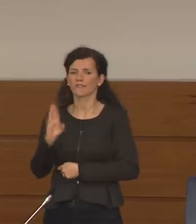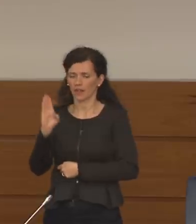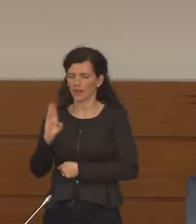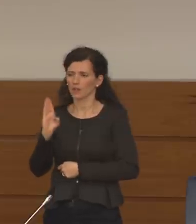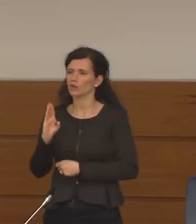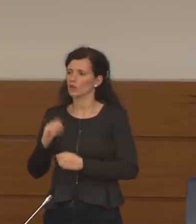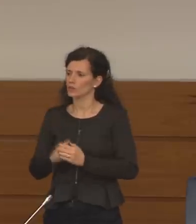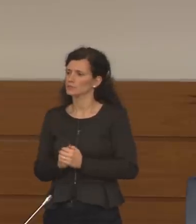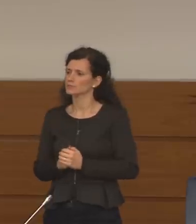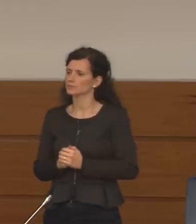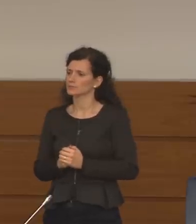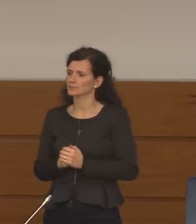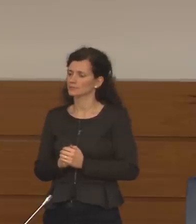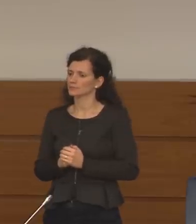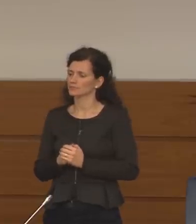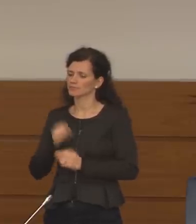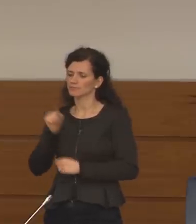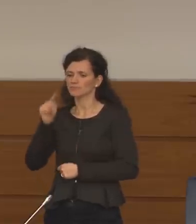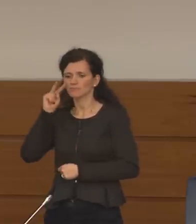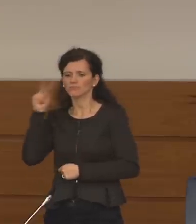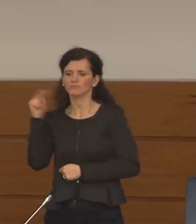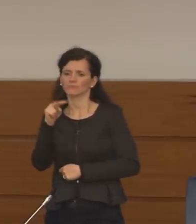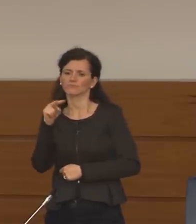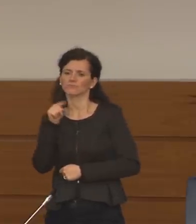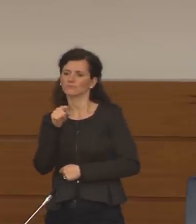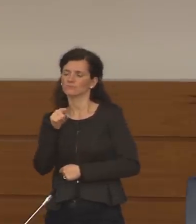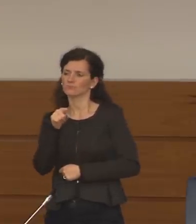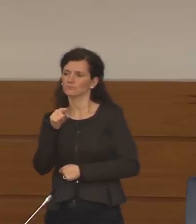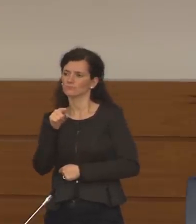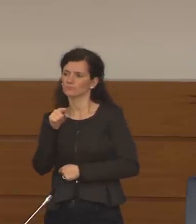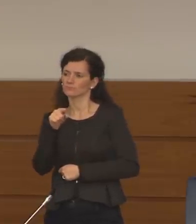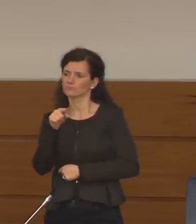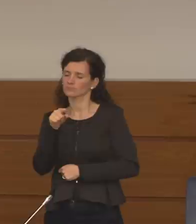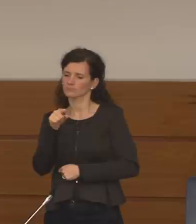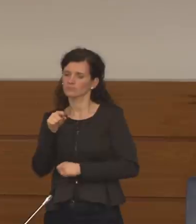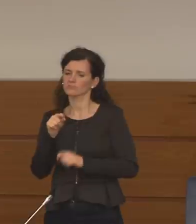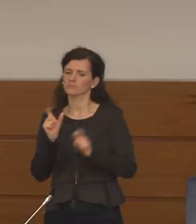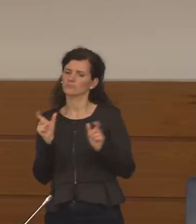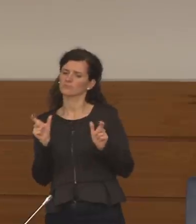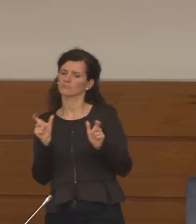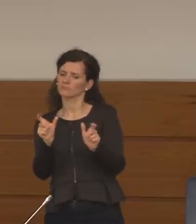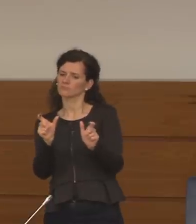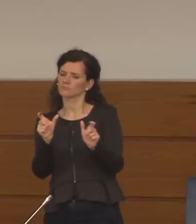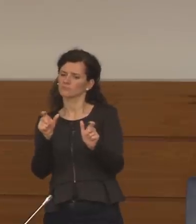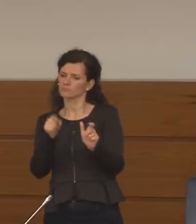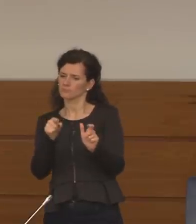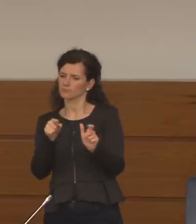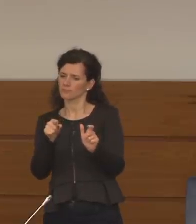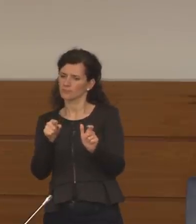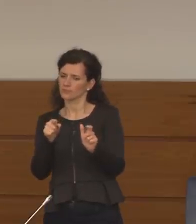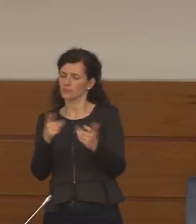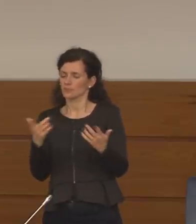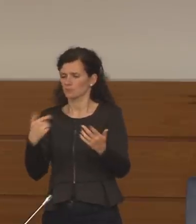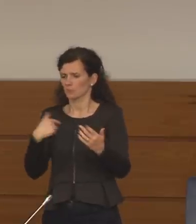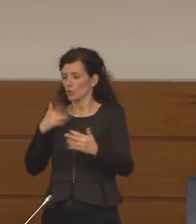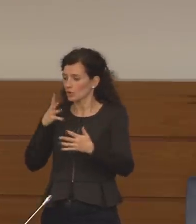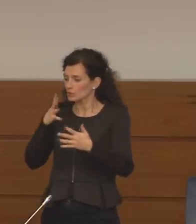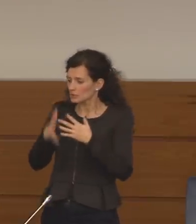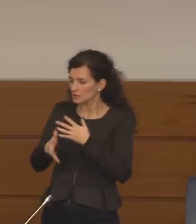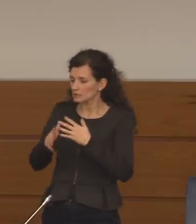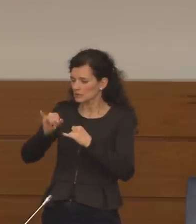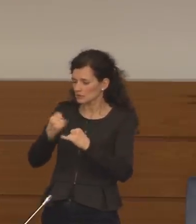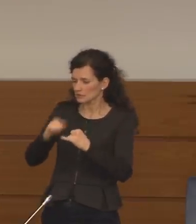se a suo modo di vedere come dire il contenimento previsto senza entrare nello specifico del